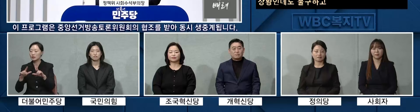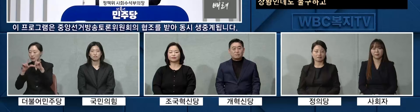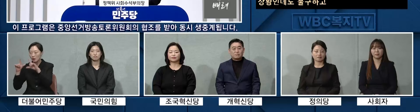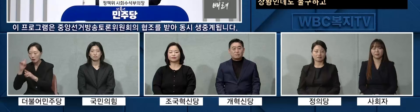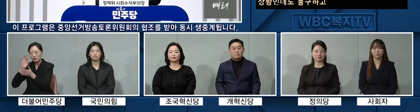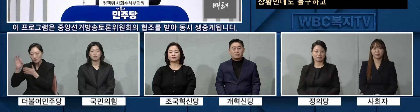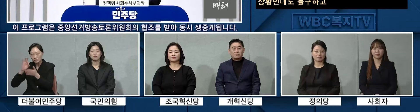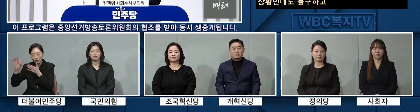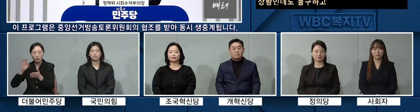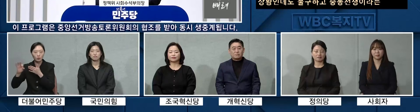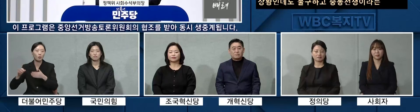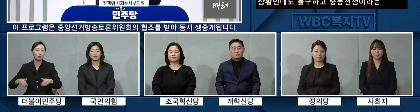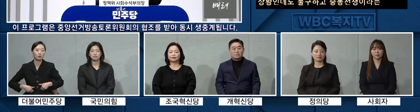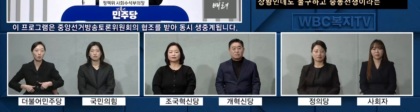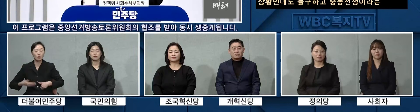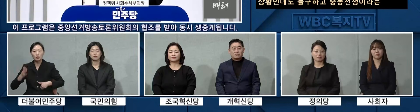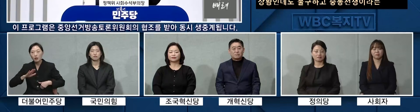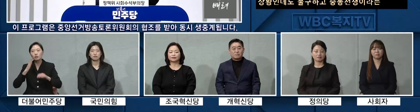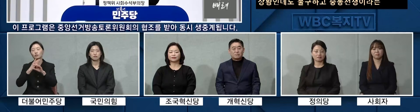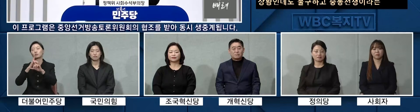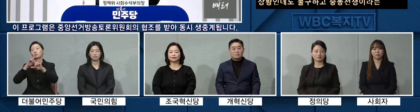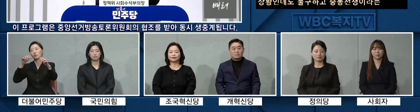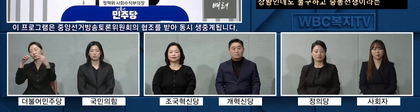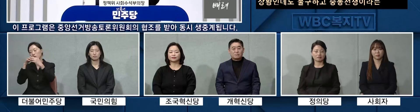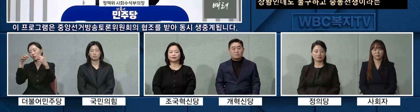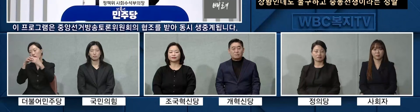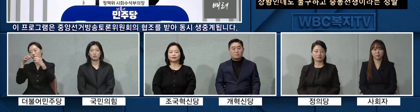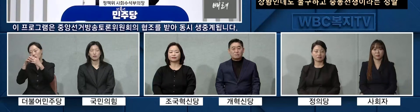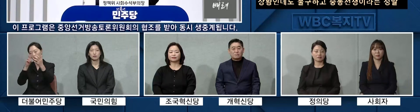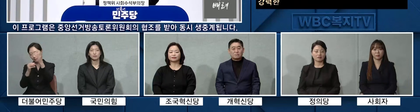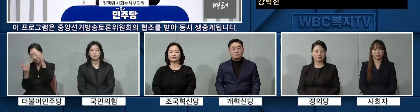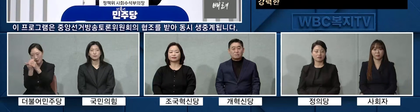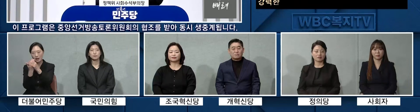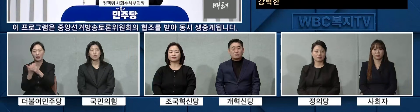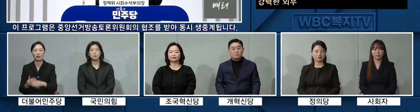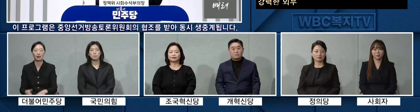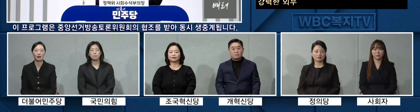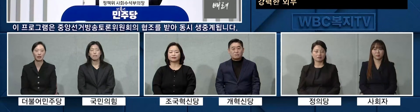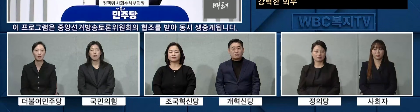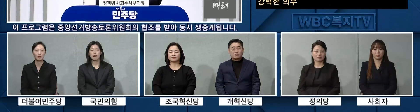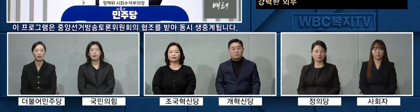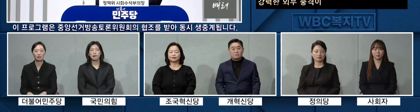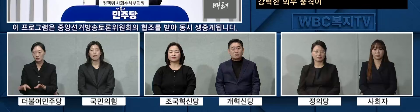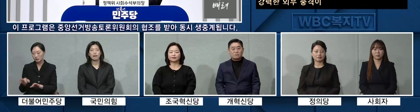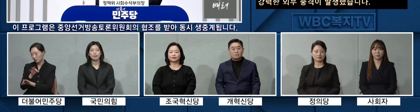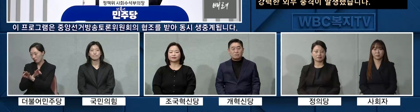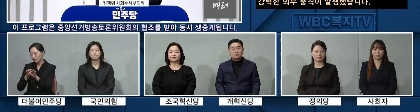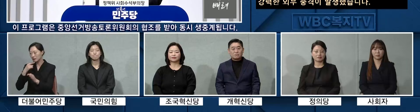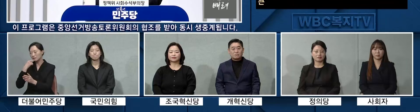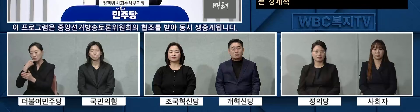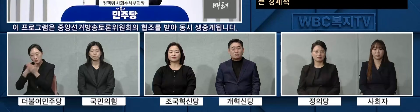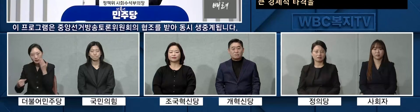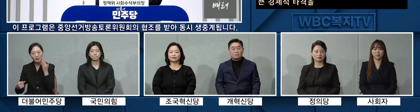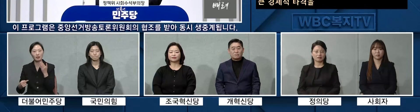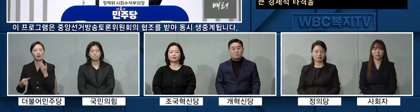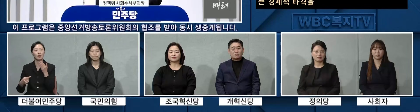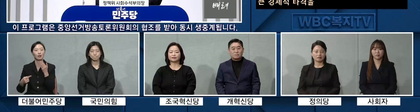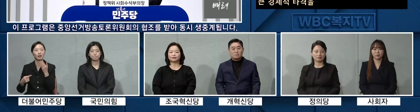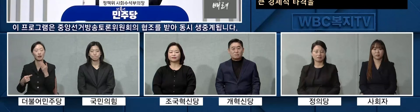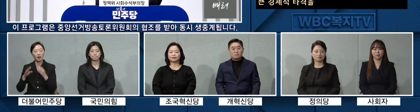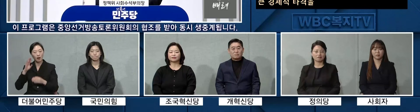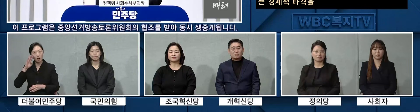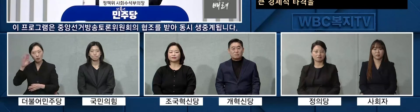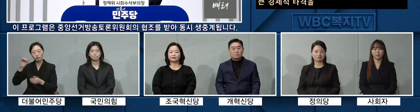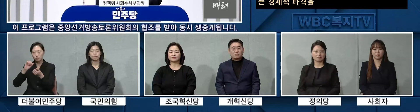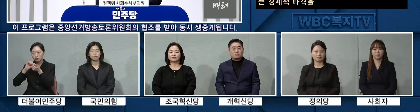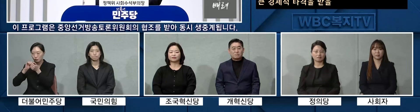전쟁이라는 정말 강력한 내부 충격이 발생했습니다. 큰 경제적 타격을 받을 것이다.